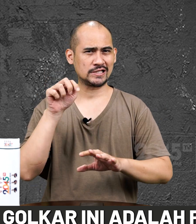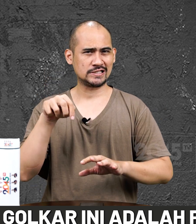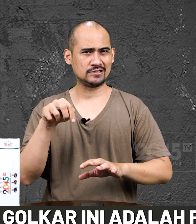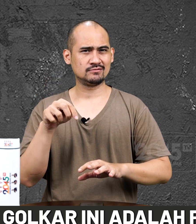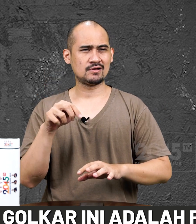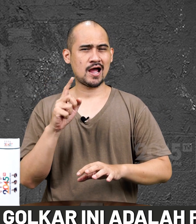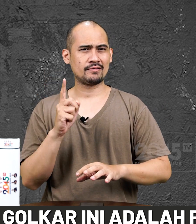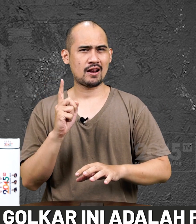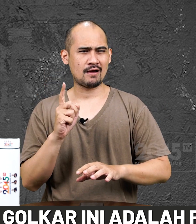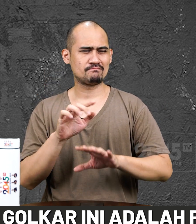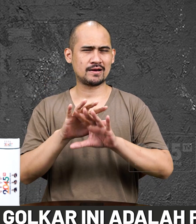Indonesia.